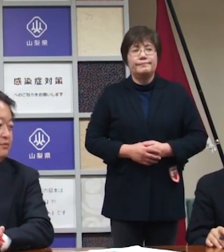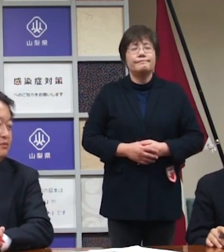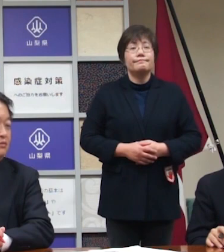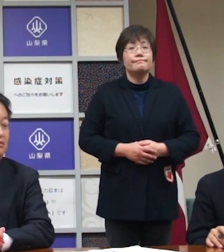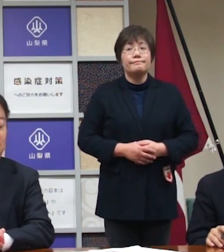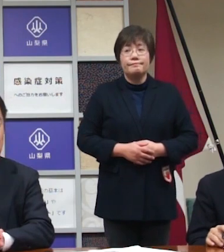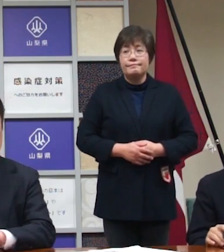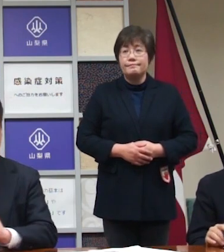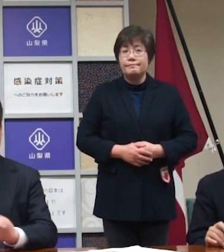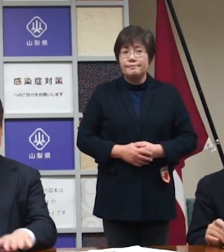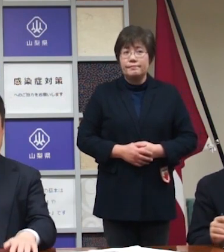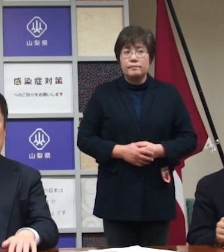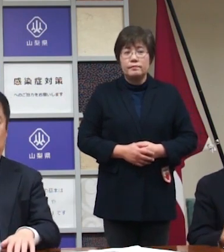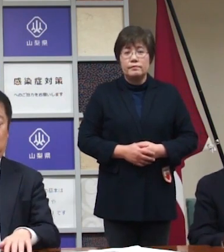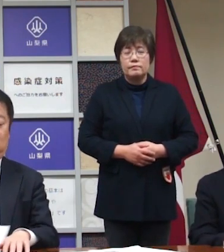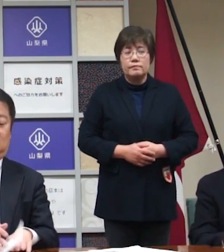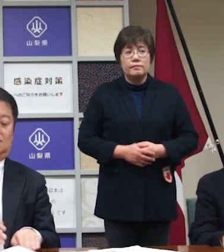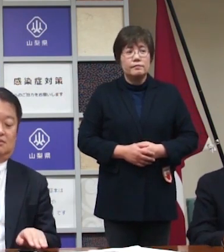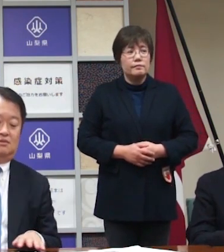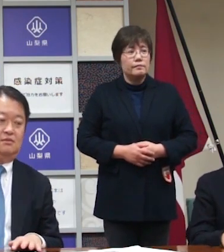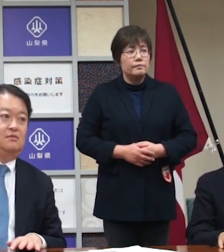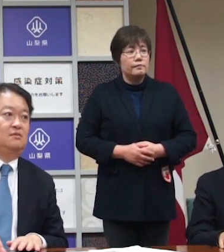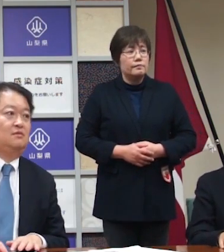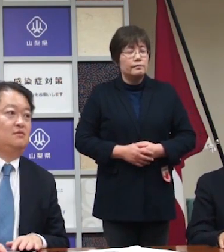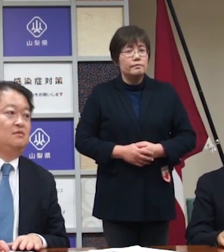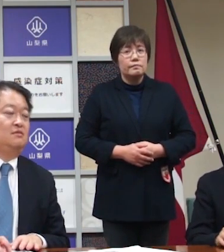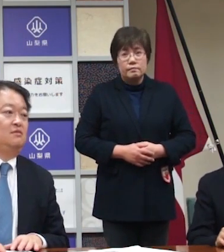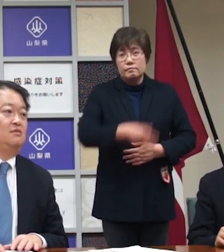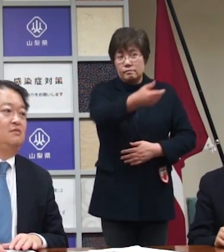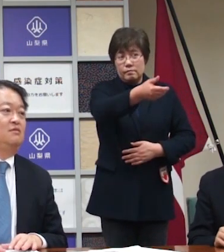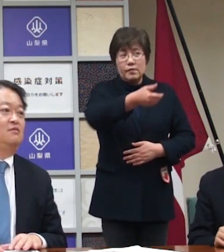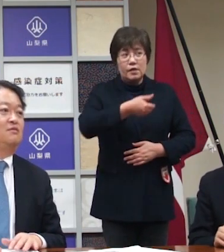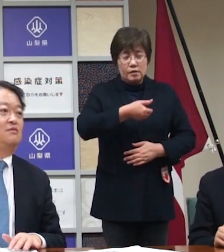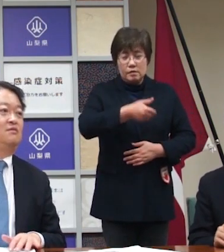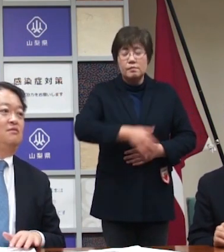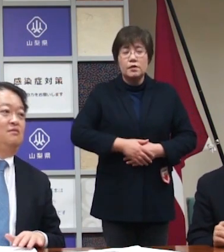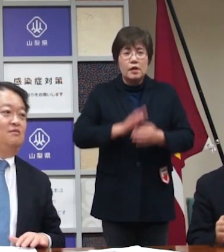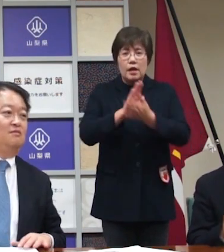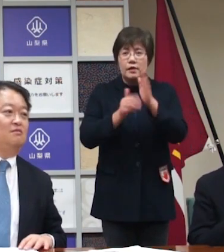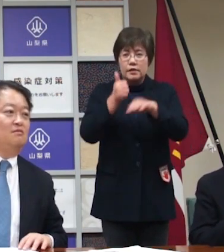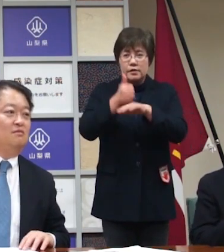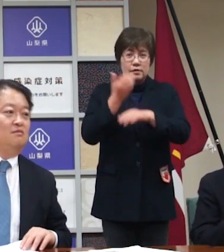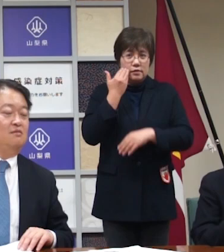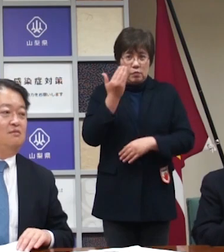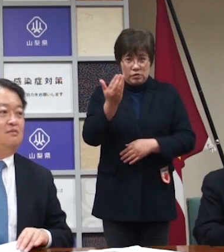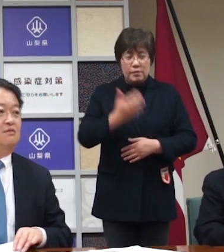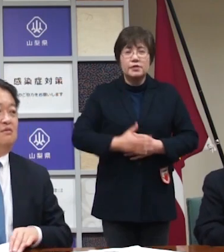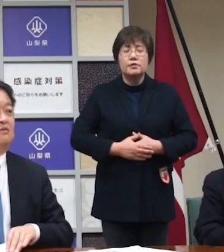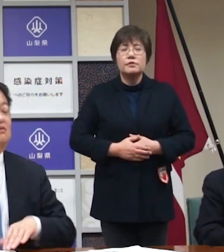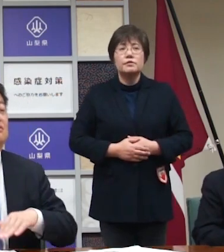か。 よろしいでしょうか。 すみません、知事にお伺いします。